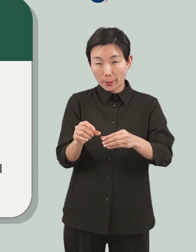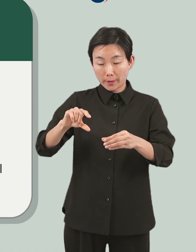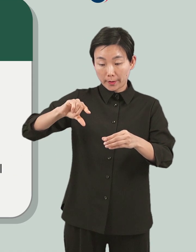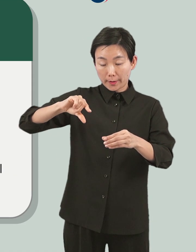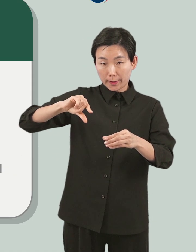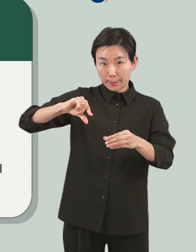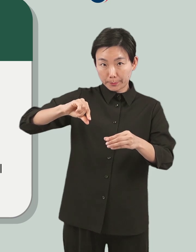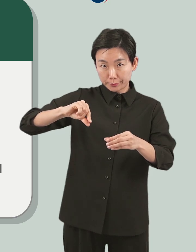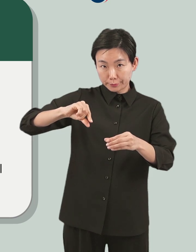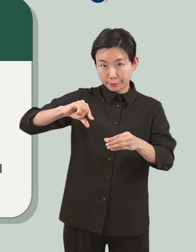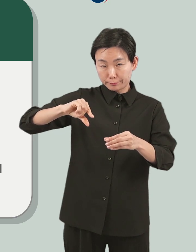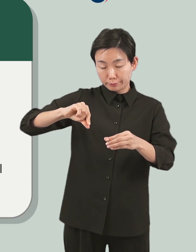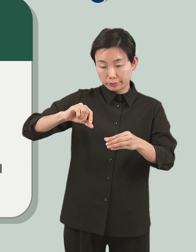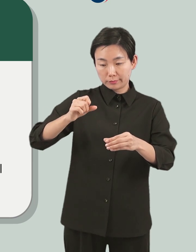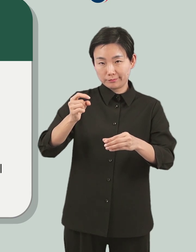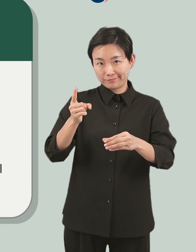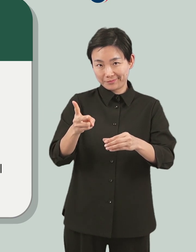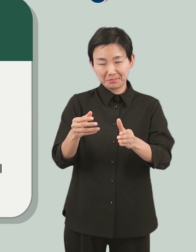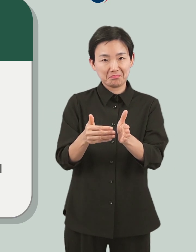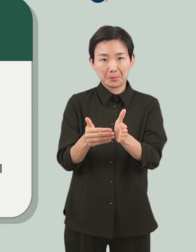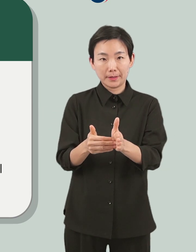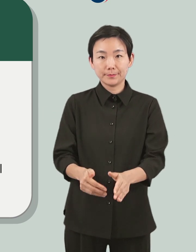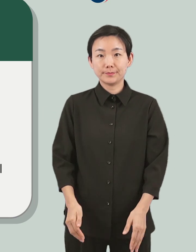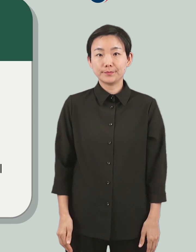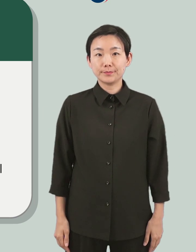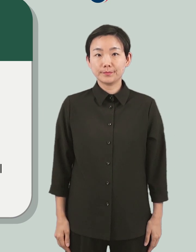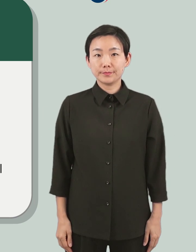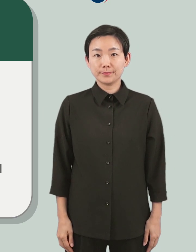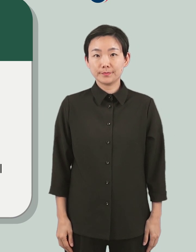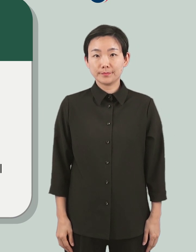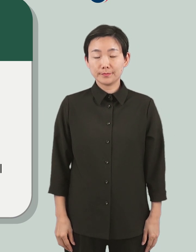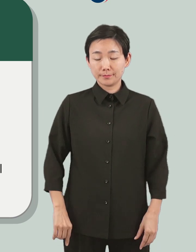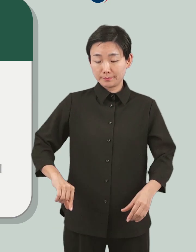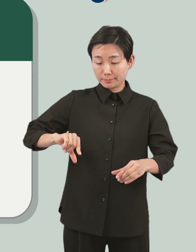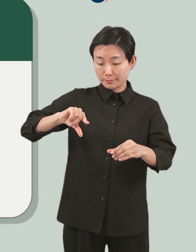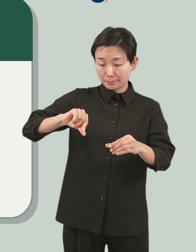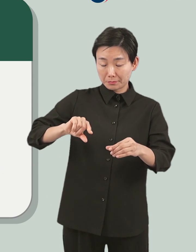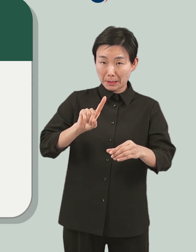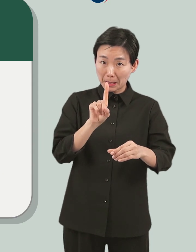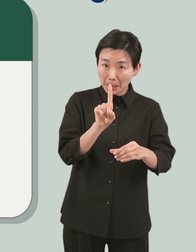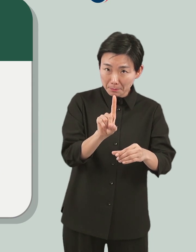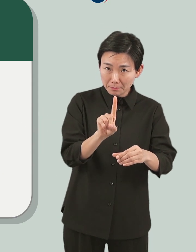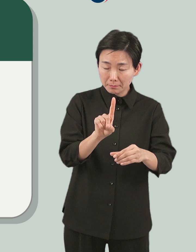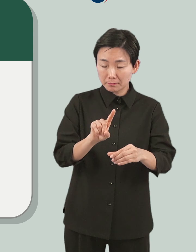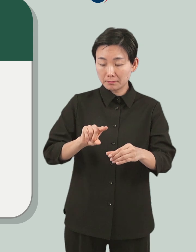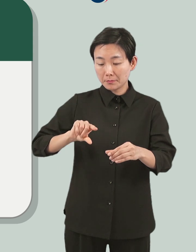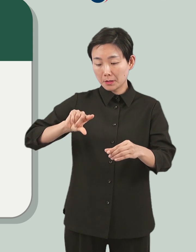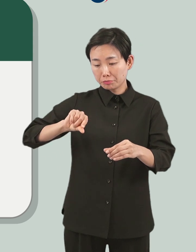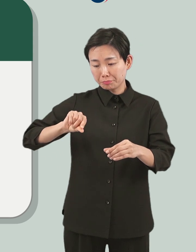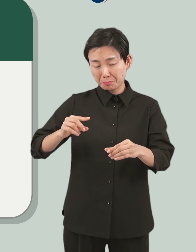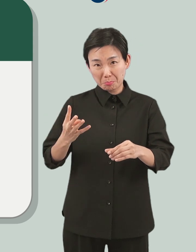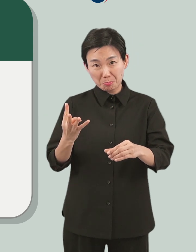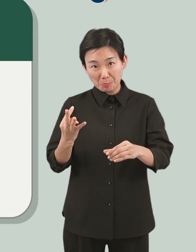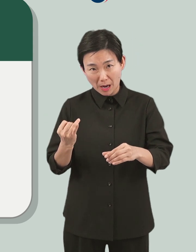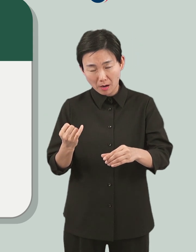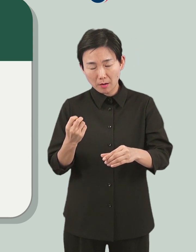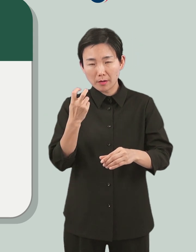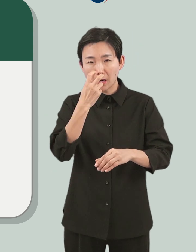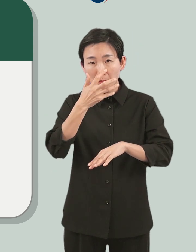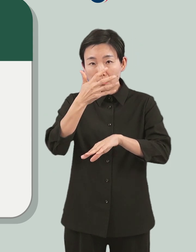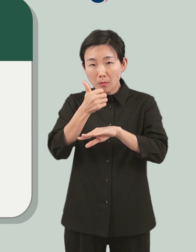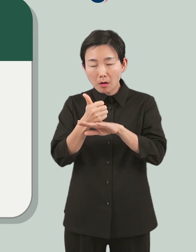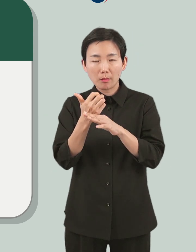올려둡니다. 검체 전개액 튜브를 뒤집어 디바이스의 검체 점적 부위 S에 튜브를 손가락으로 살짝만